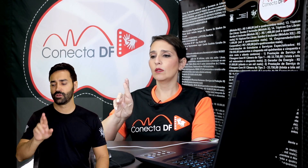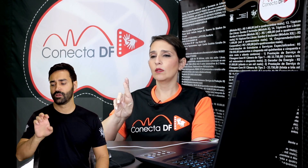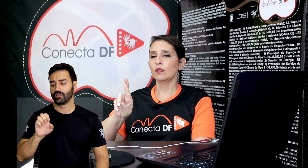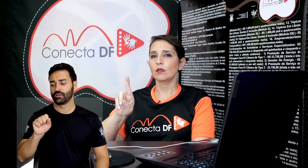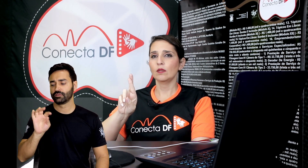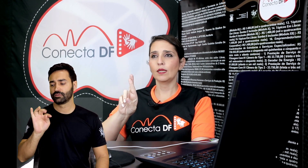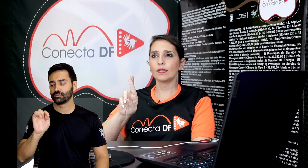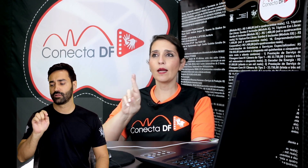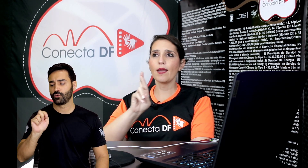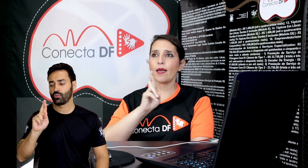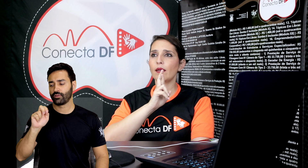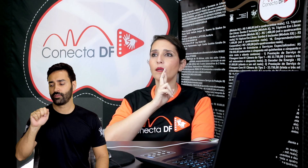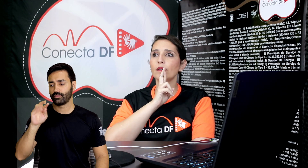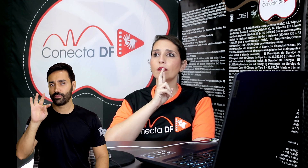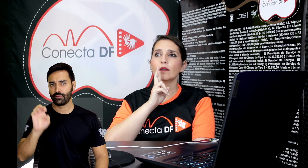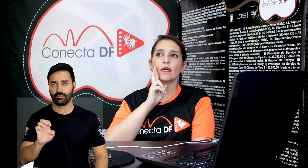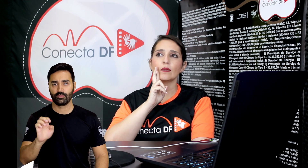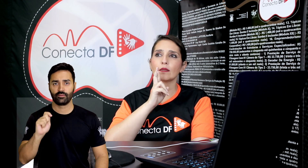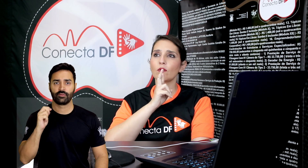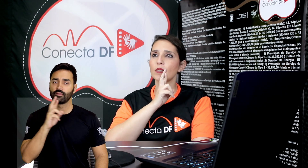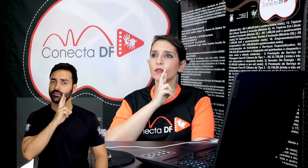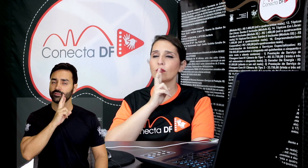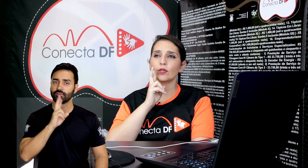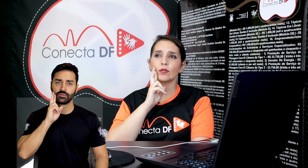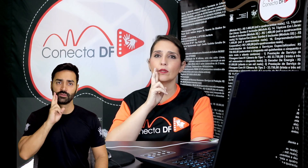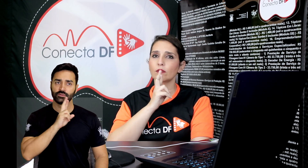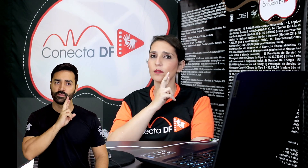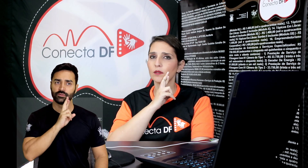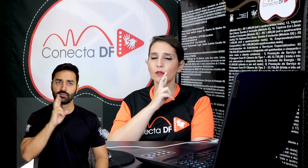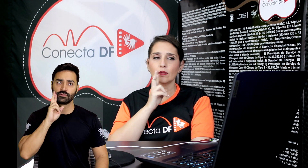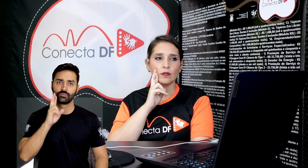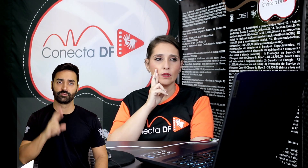Restaurante, letra R, restaurante.